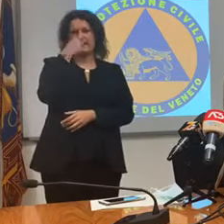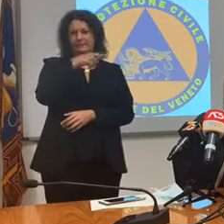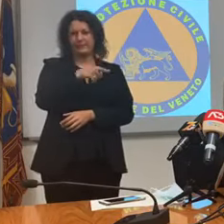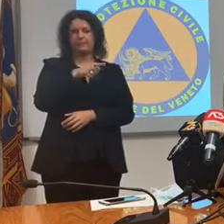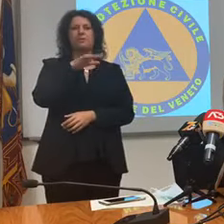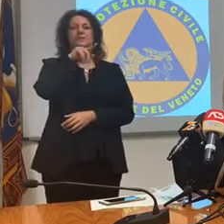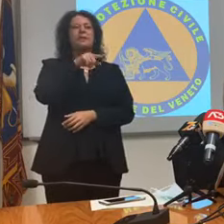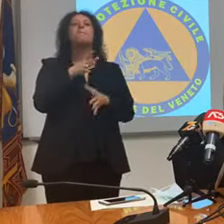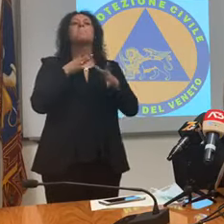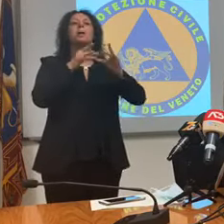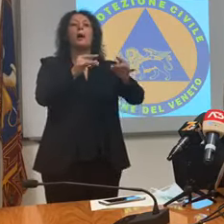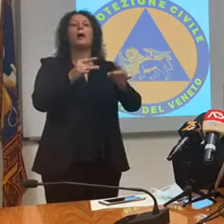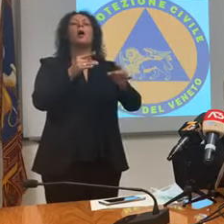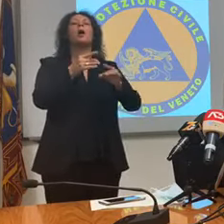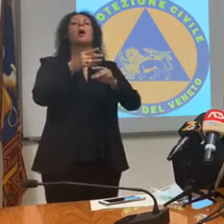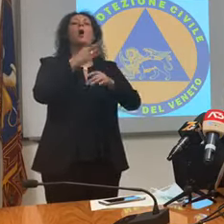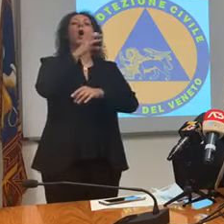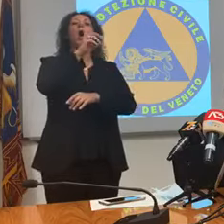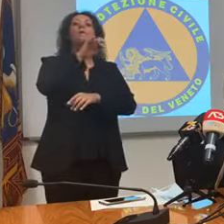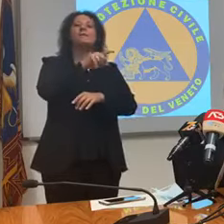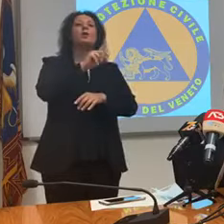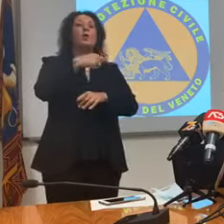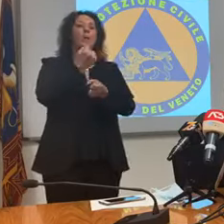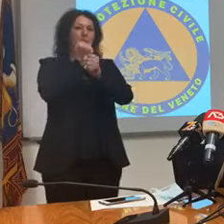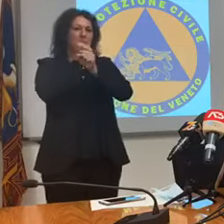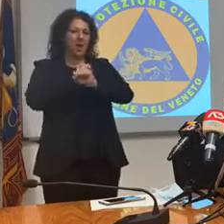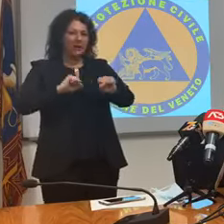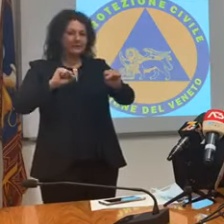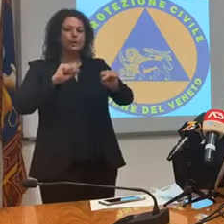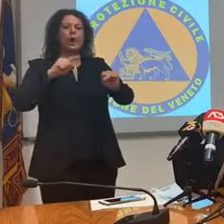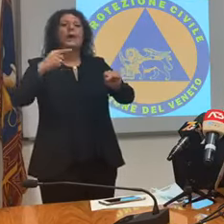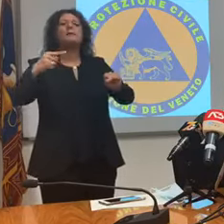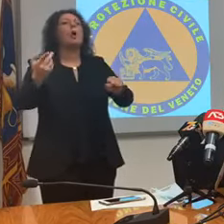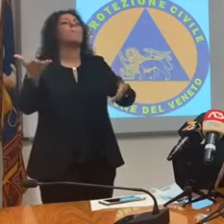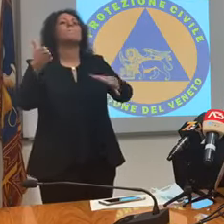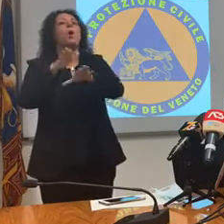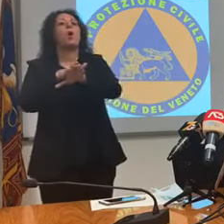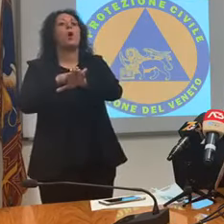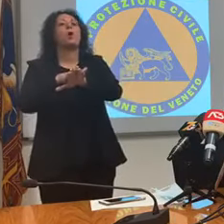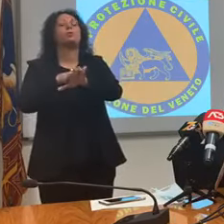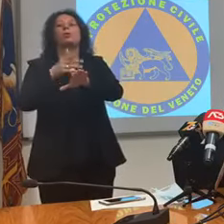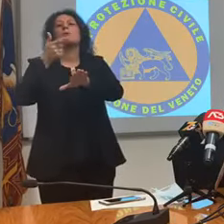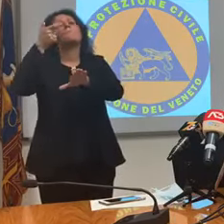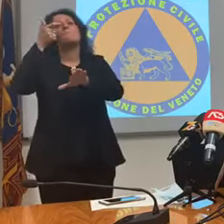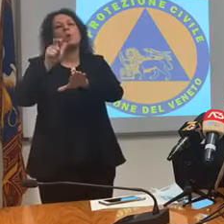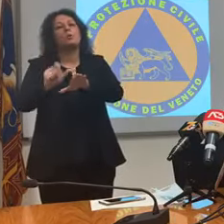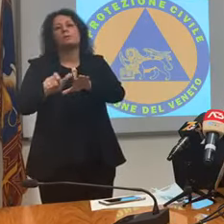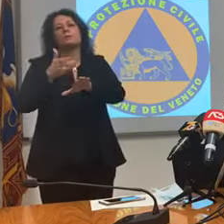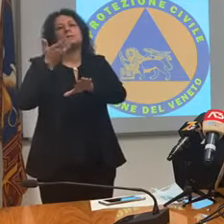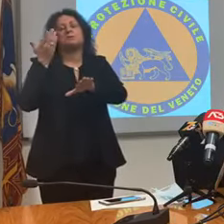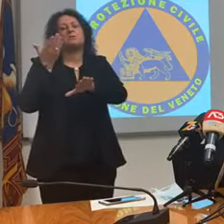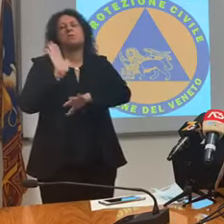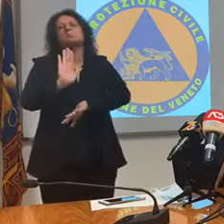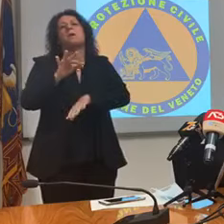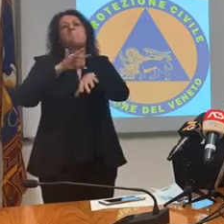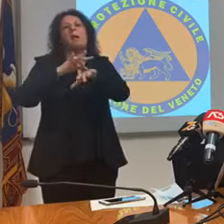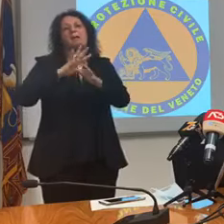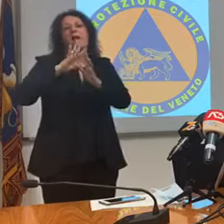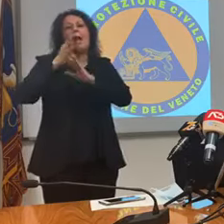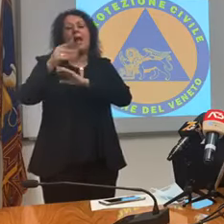avuto il Covid, poi si è negativizzato, poi muore per il proseguo di quella che può essere la propria